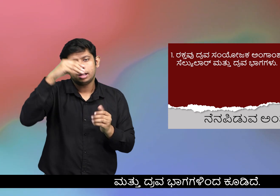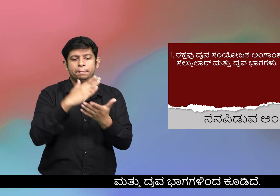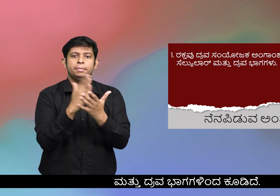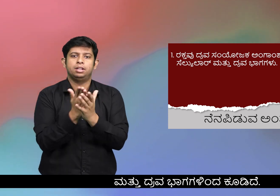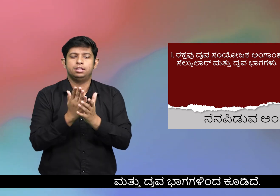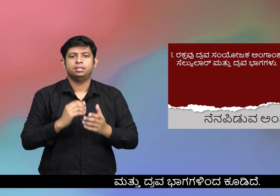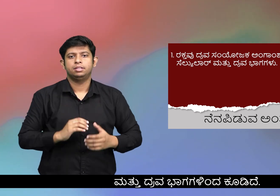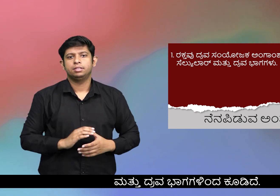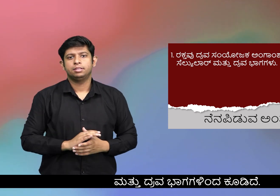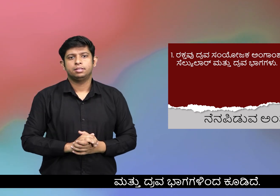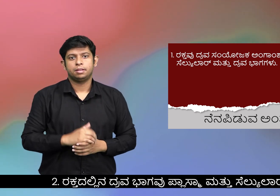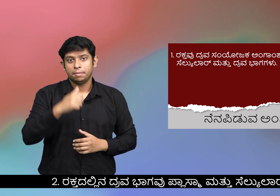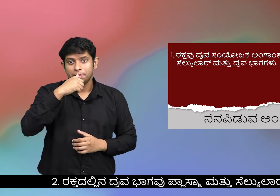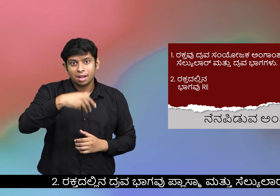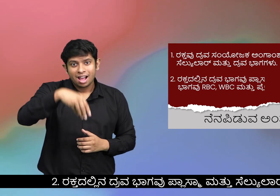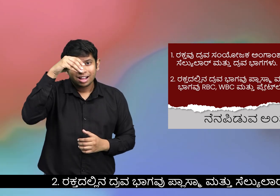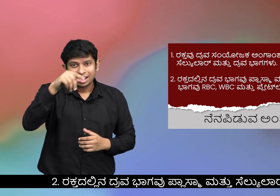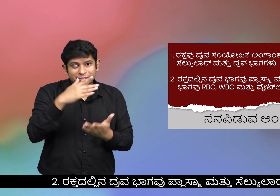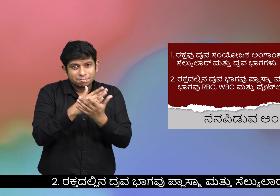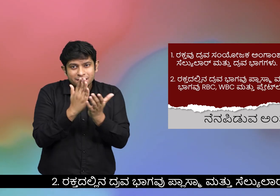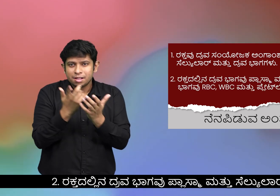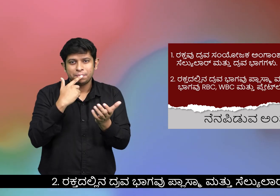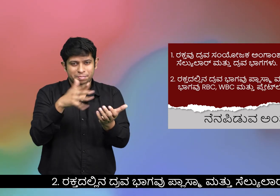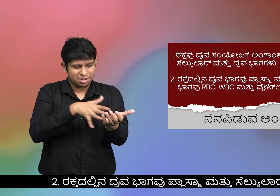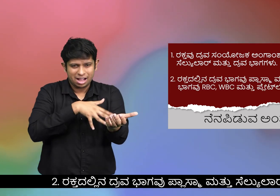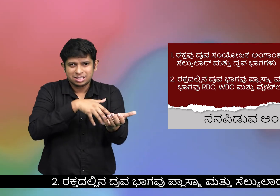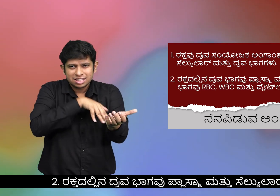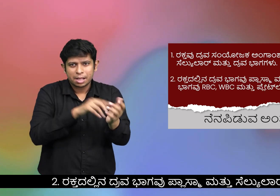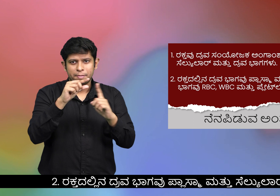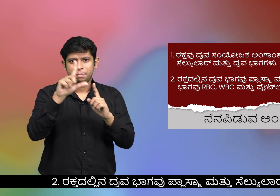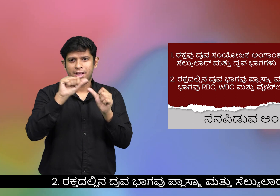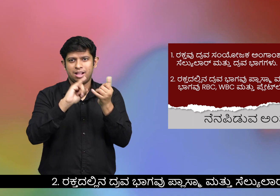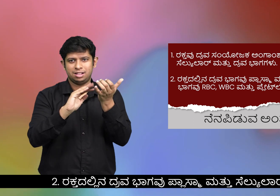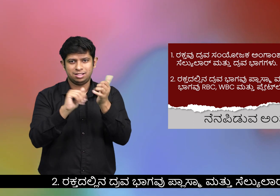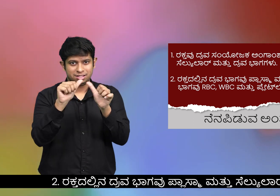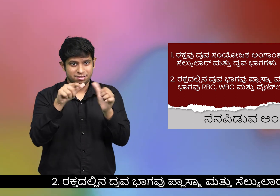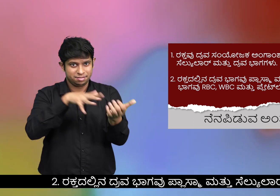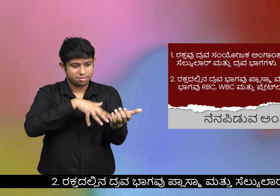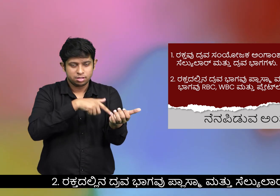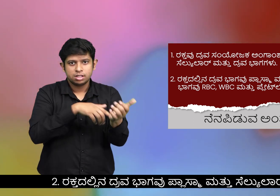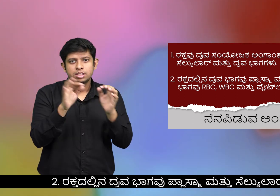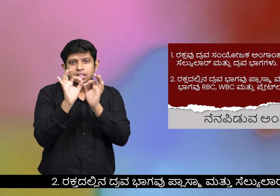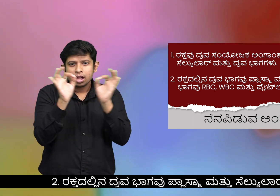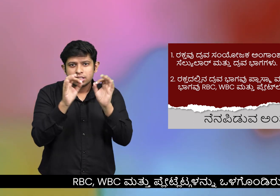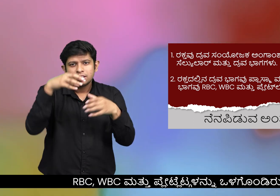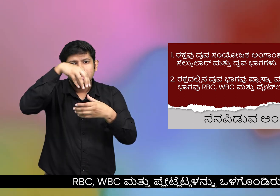ಭಾಗಗಳಿಂದ ಕೂಡಿದೆ. 2. ರಕ್ತದಲ್ಲಿನ ದ್ರವ ಭಾಗವು ಪ್ಲಾಸ್ಮಾ ಮತ್ತು ಸೆಲ್ಯುಲಾರ್ ಭಾಗವು